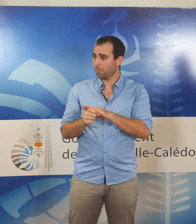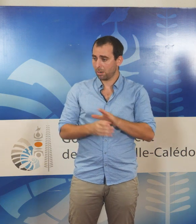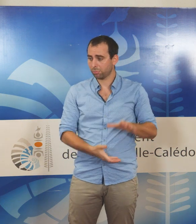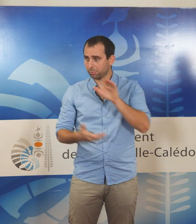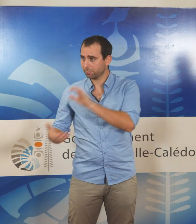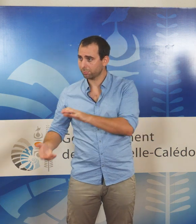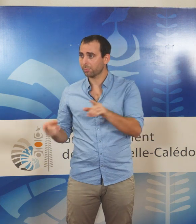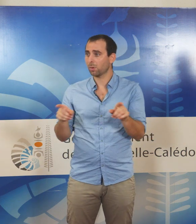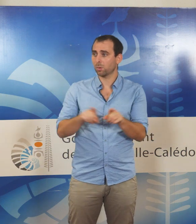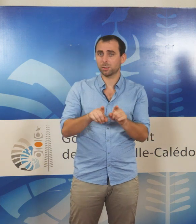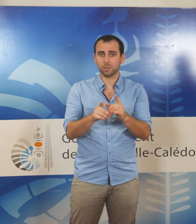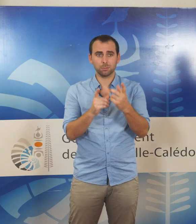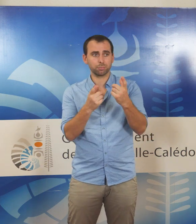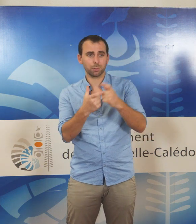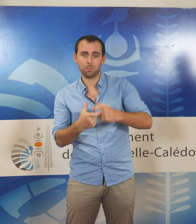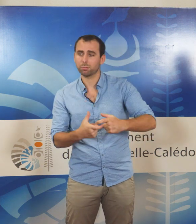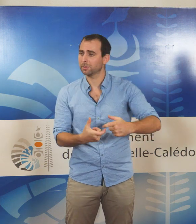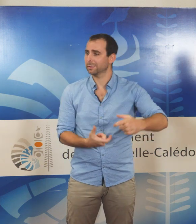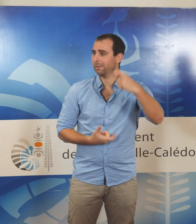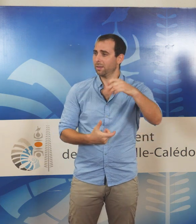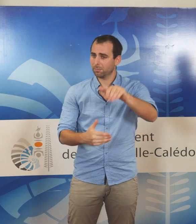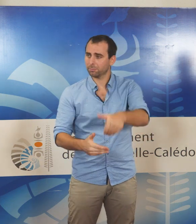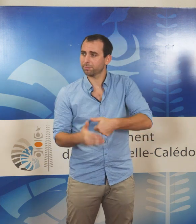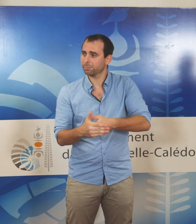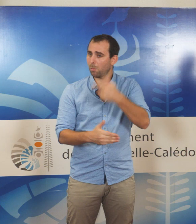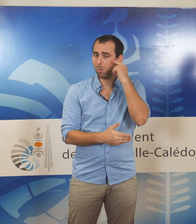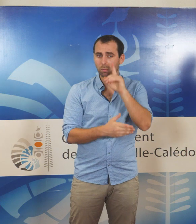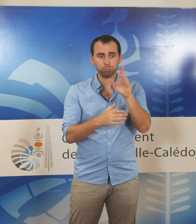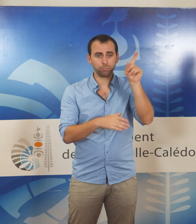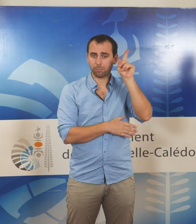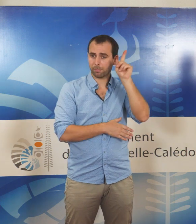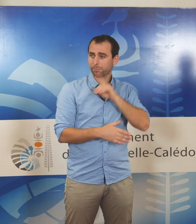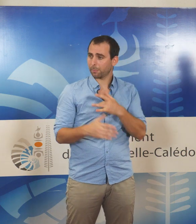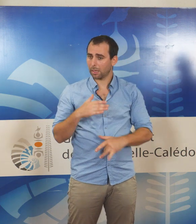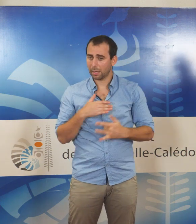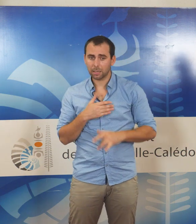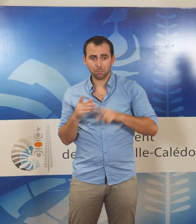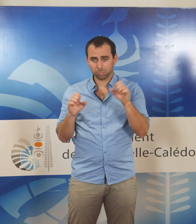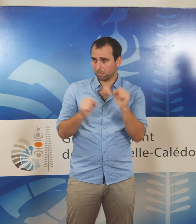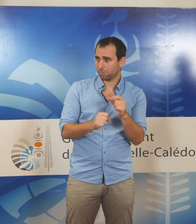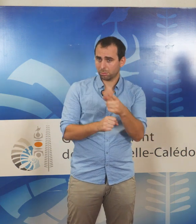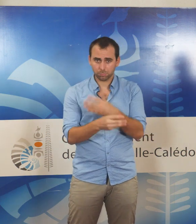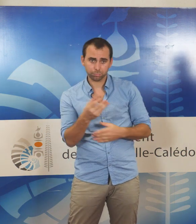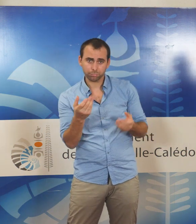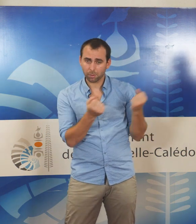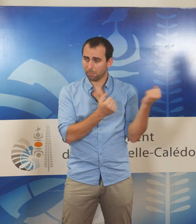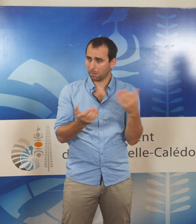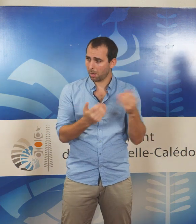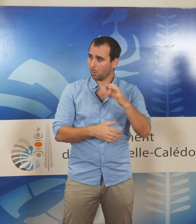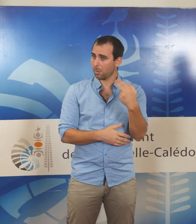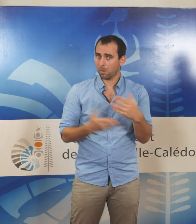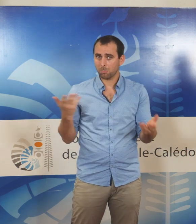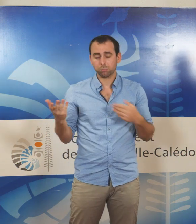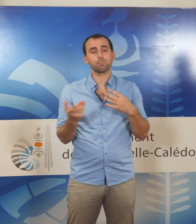serviettes hygiéniques, et donc, qui n'est pas un problème lié au Covid, mais qui donc il n'y a pas de poubelles dans les établissements scolaires, en tout D'accord. cas dans la grande majorité.